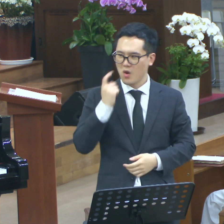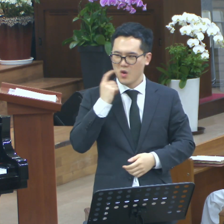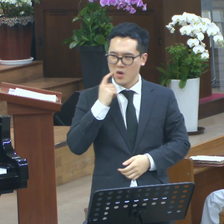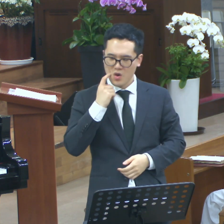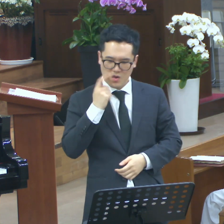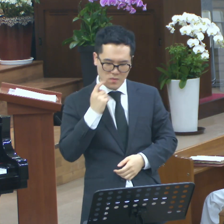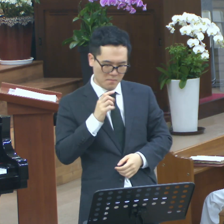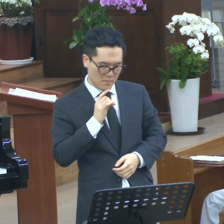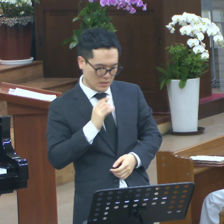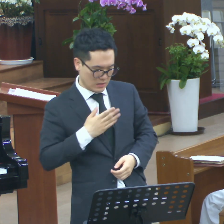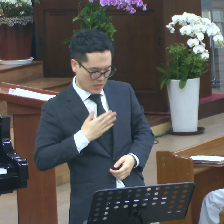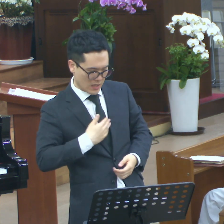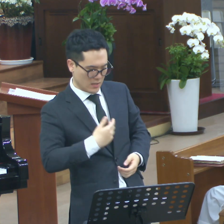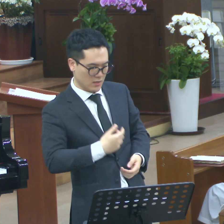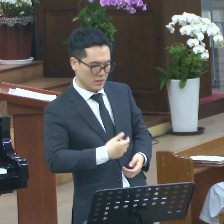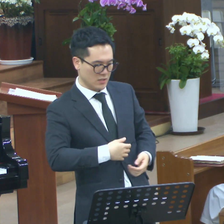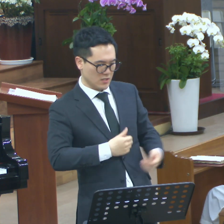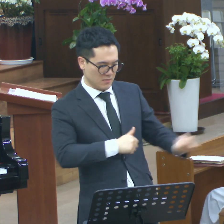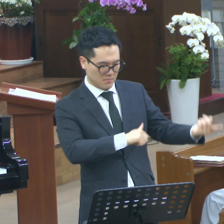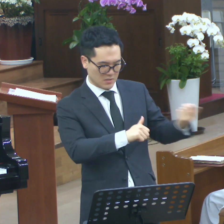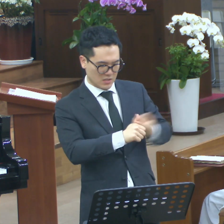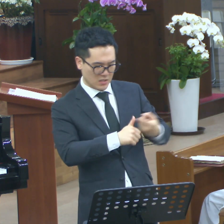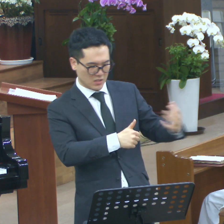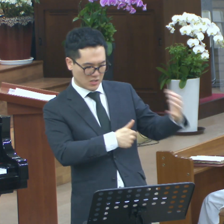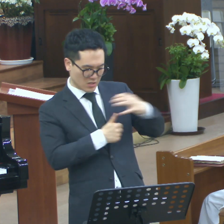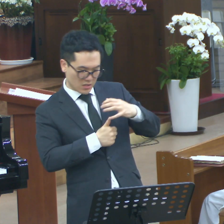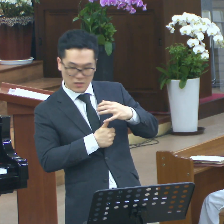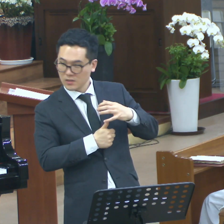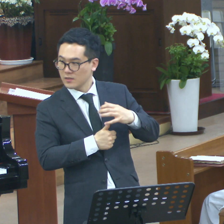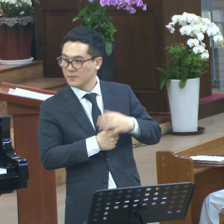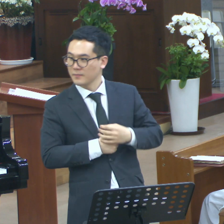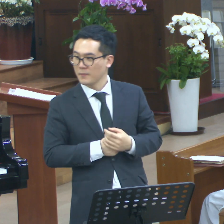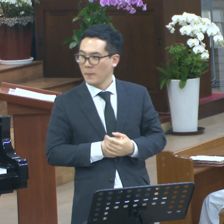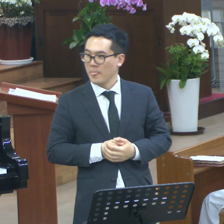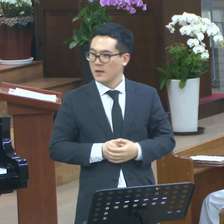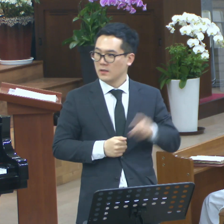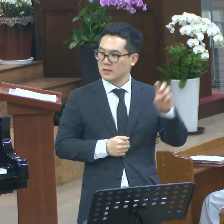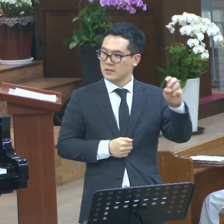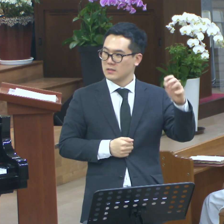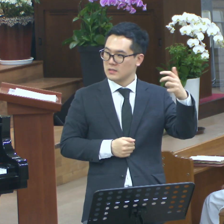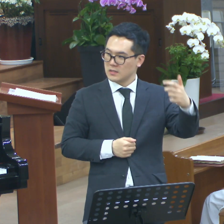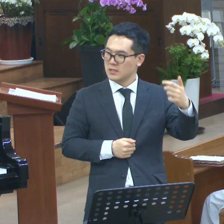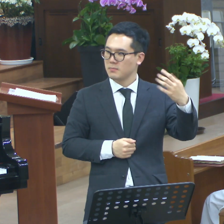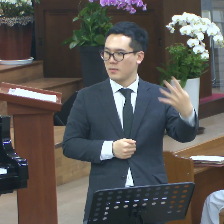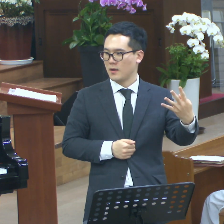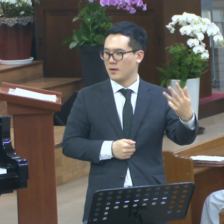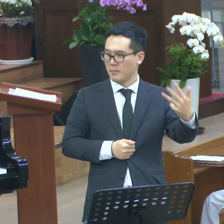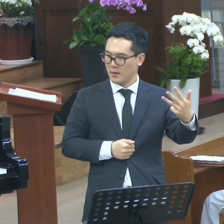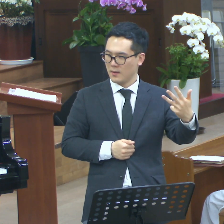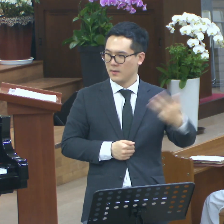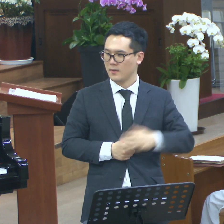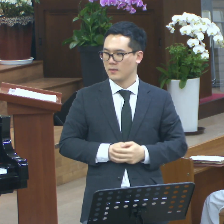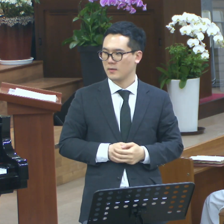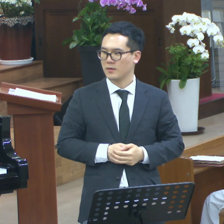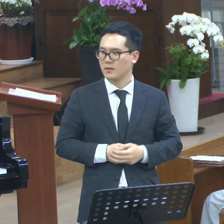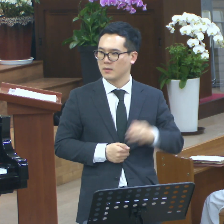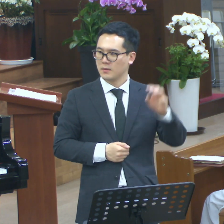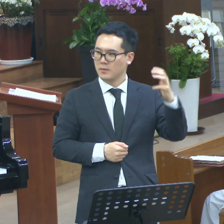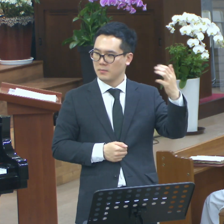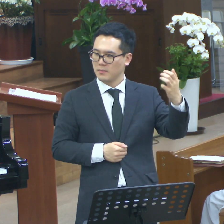했습니다. 교만한 이들이 78절 시인은 엎드려뜨렸다는 거예요. 웅덩이를 팠다는 거예요. 85절